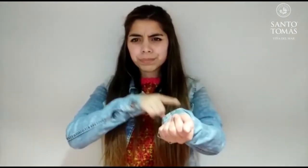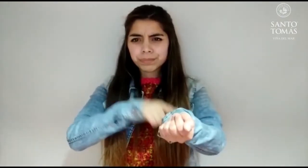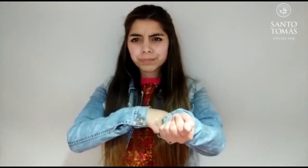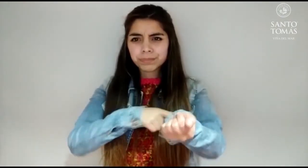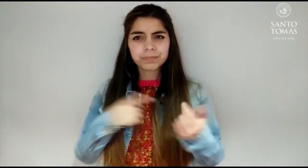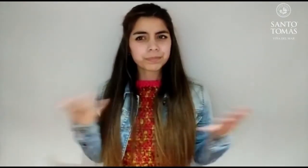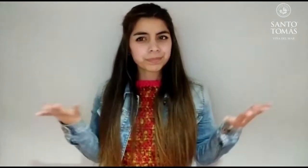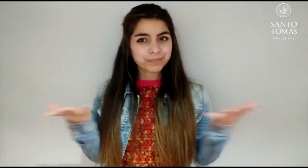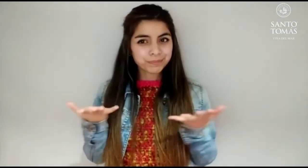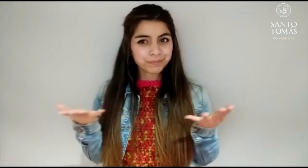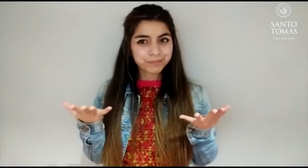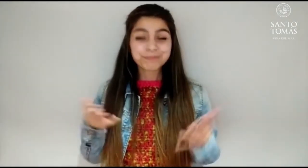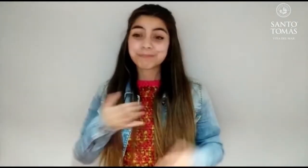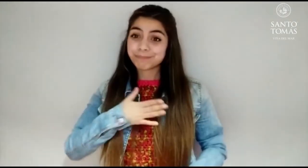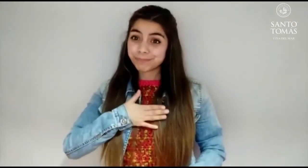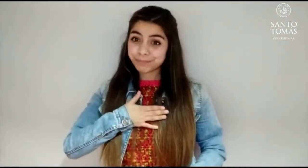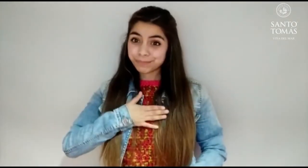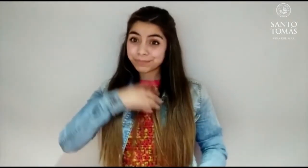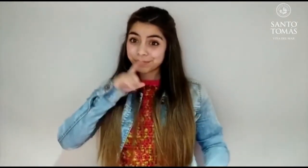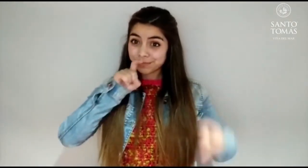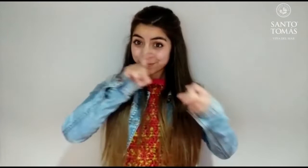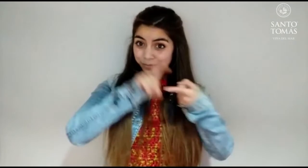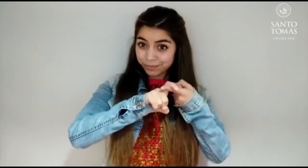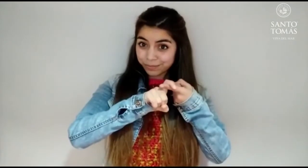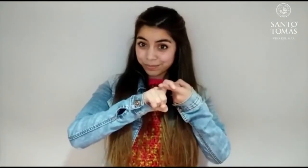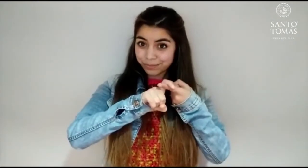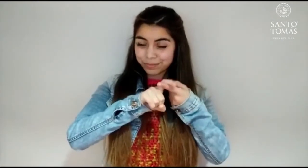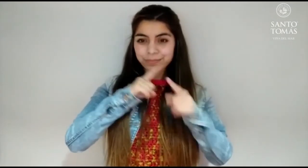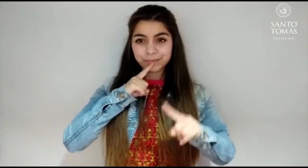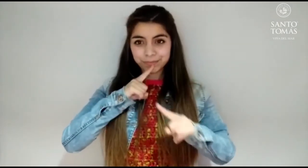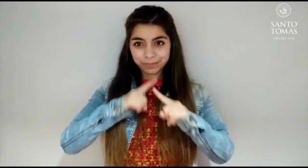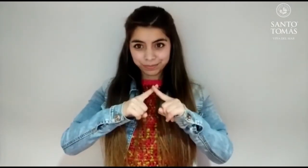¿Cómo es mi familia? Mi esposo se llama